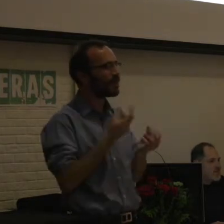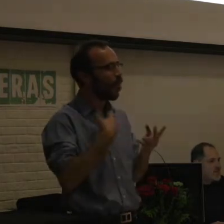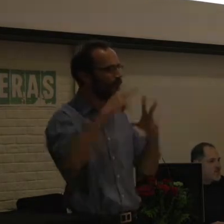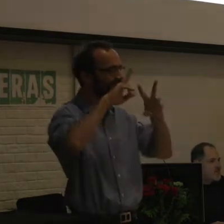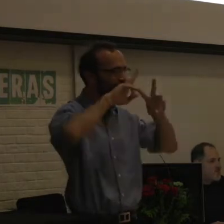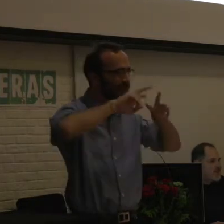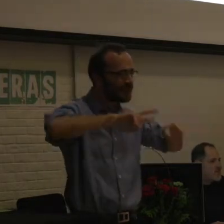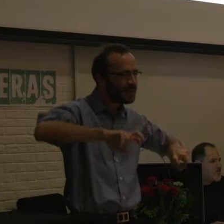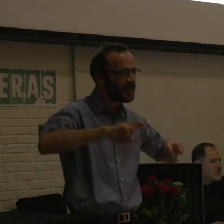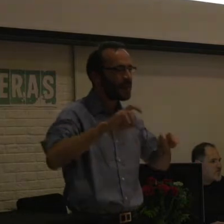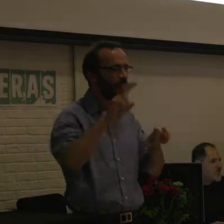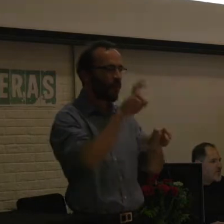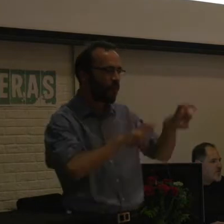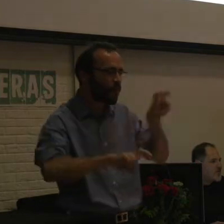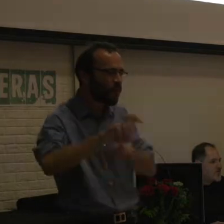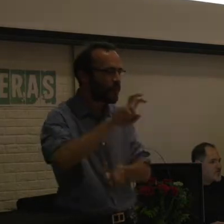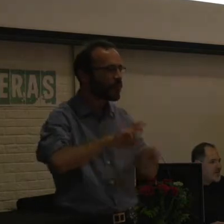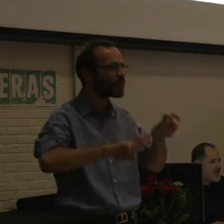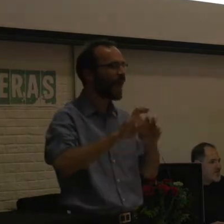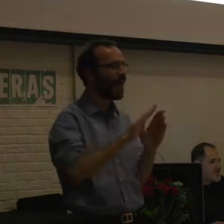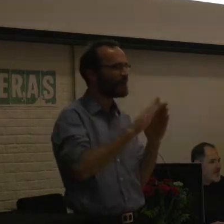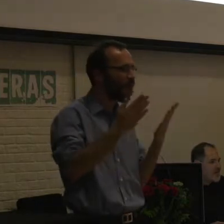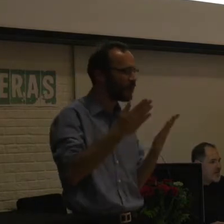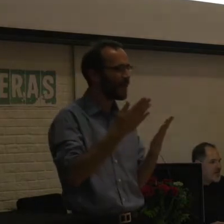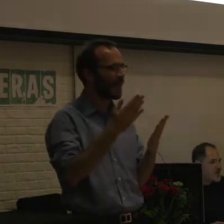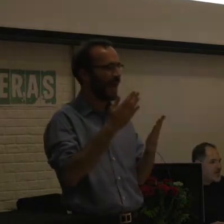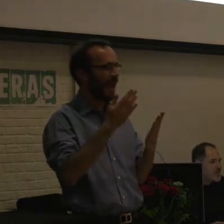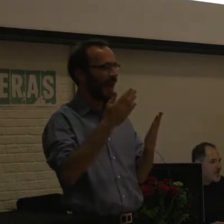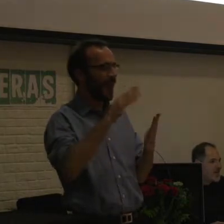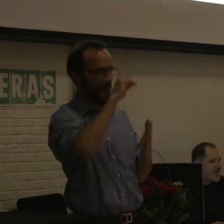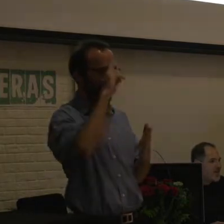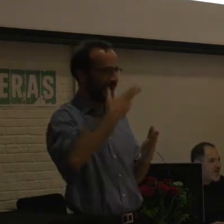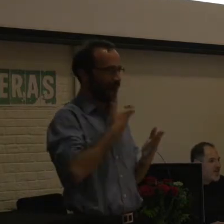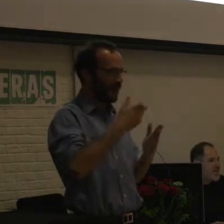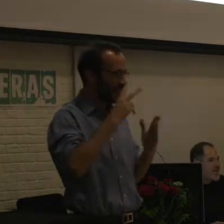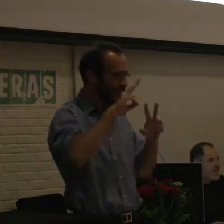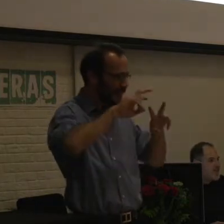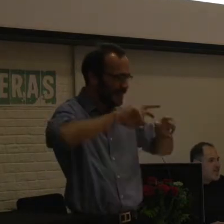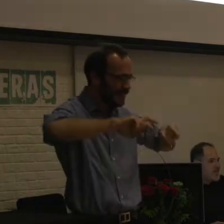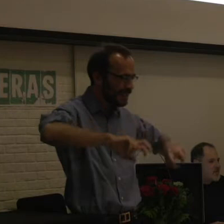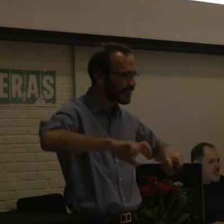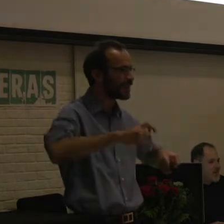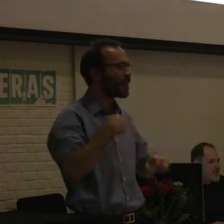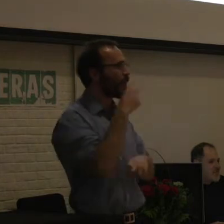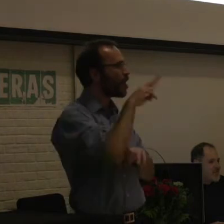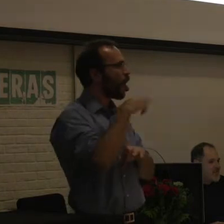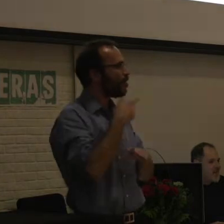indagando, buscando, consultando bibliotecas, la hemeroteca municipal, visitando lugares,